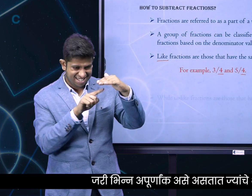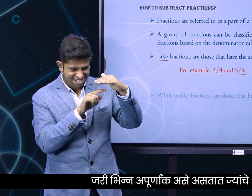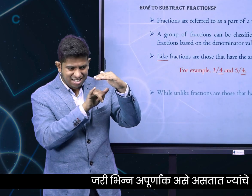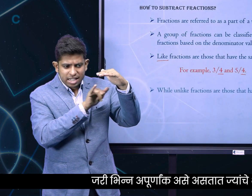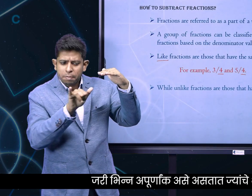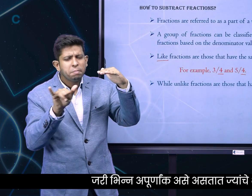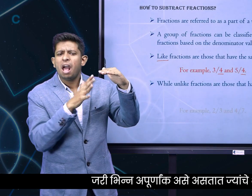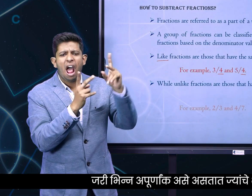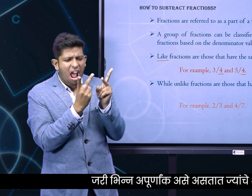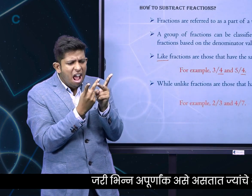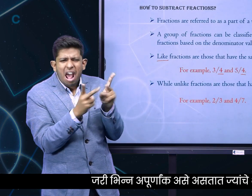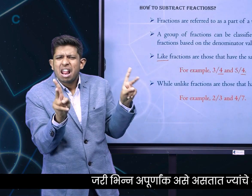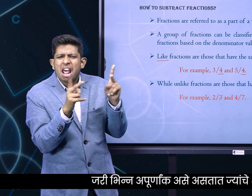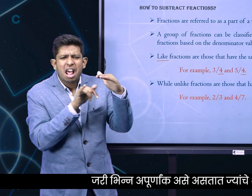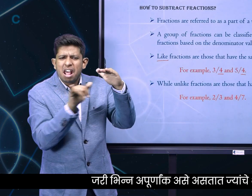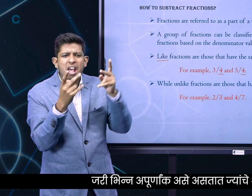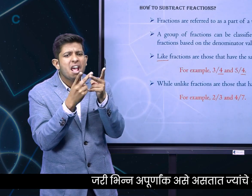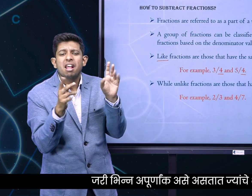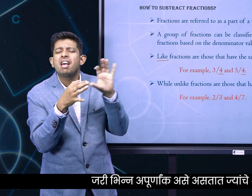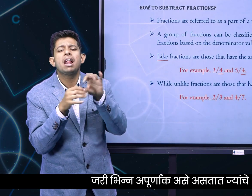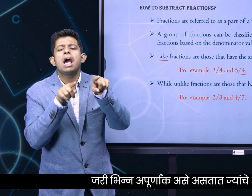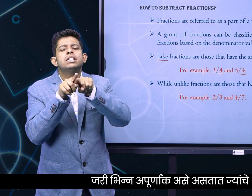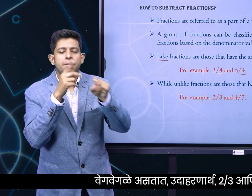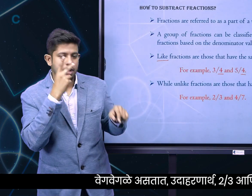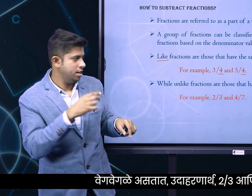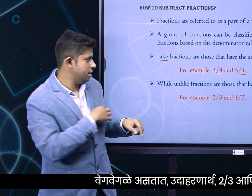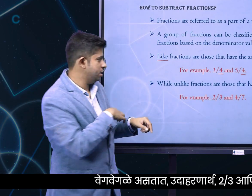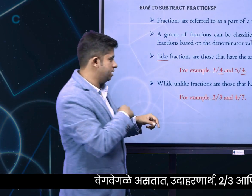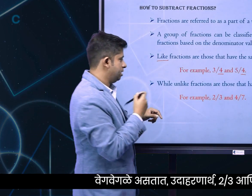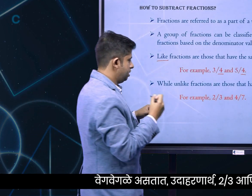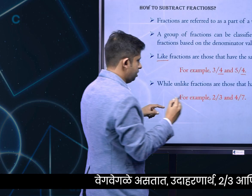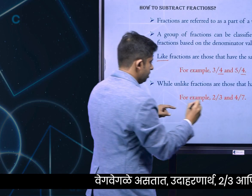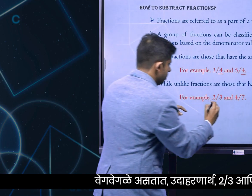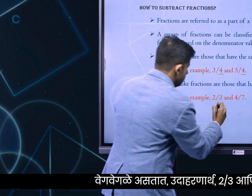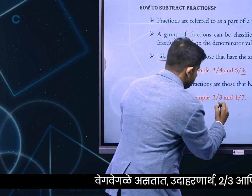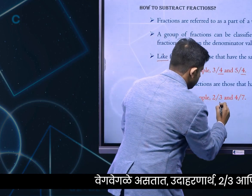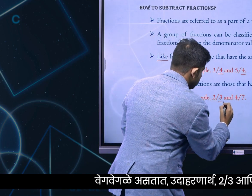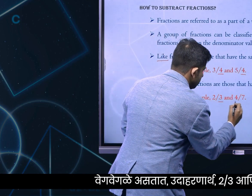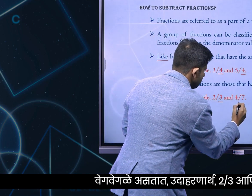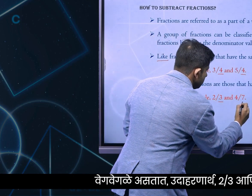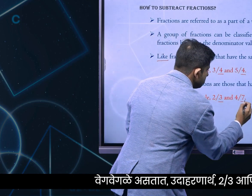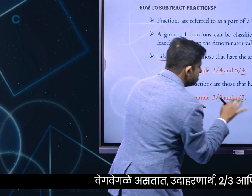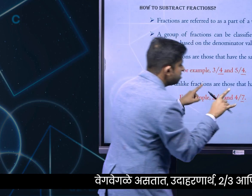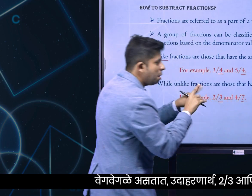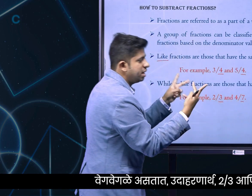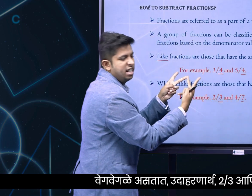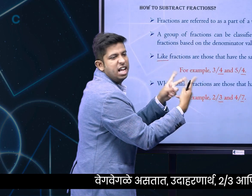जरी भिन्न अपूर्णांक असे असतात ज्यांचे भाजक वेगवेगळे असतात. उदाहरणार्थ 2/3